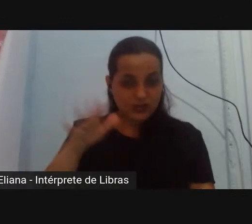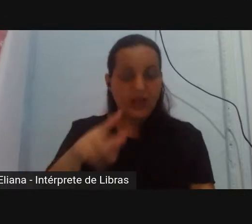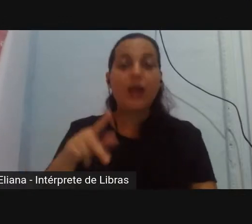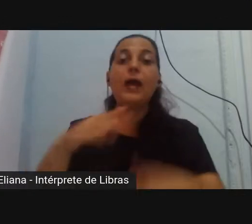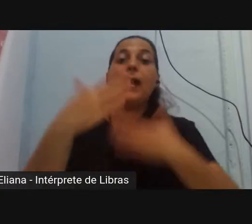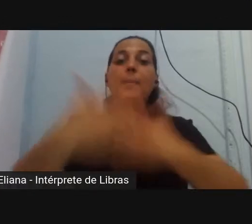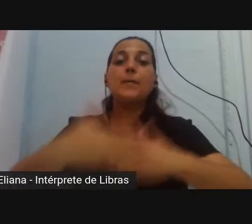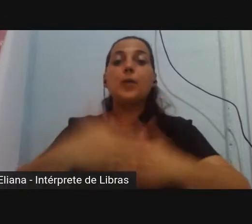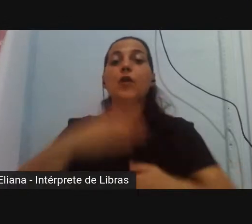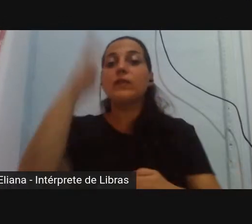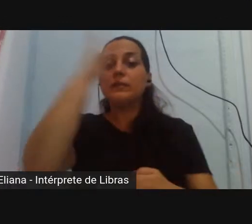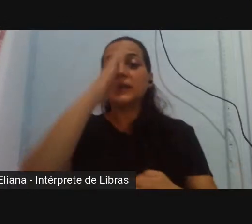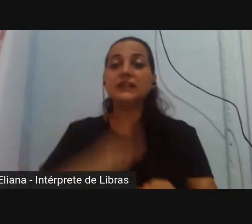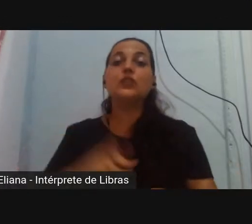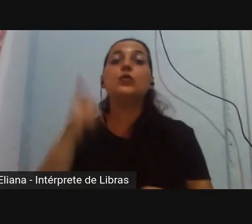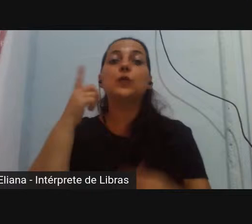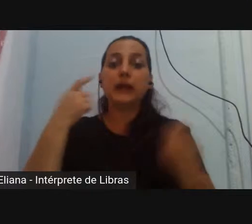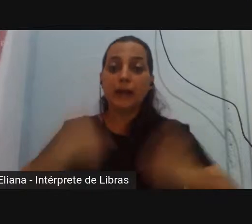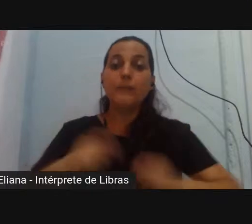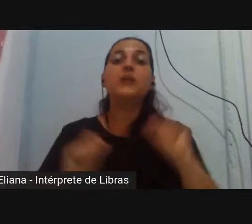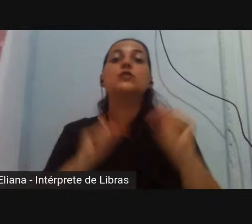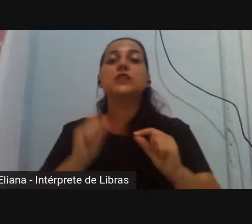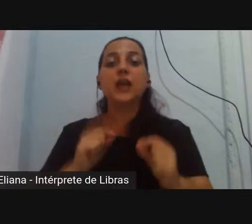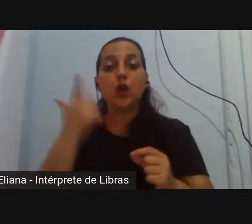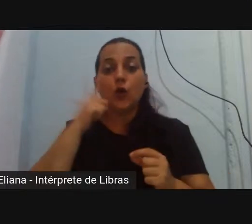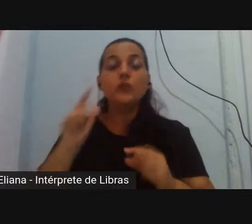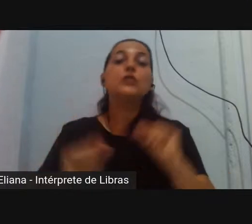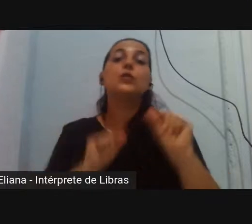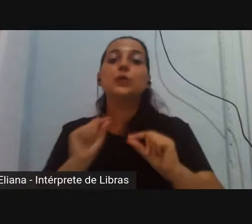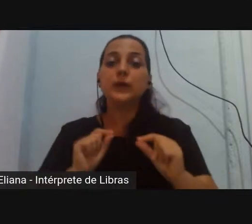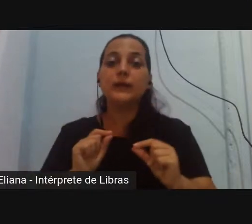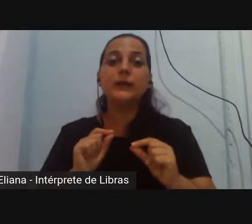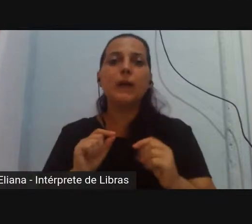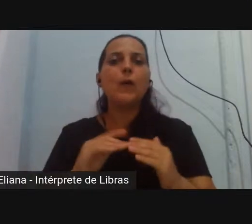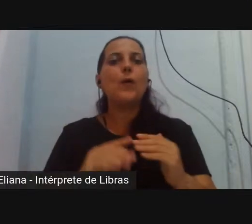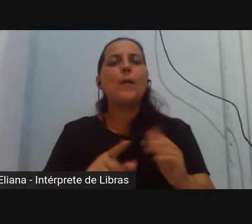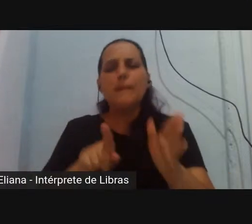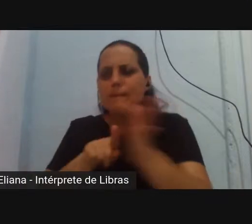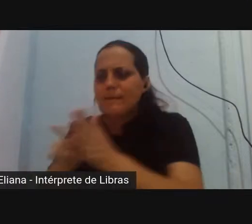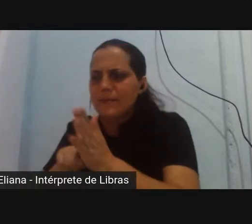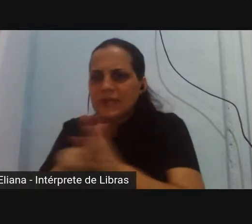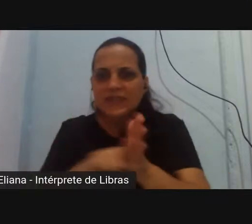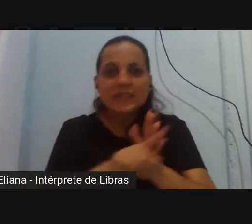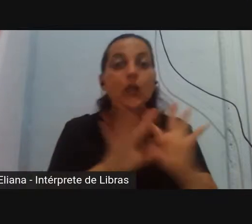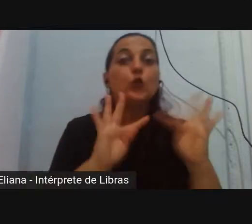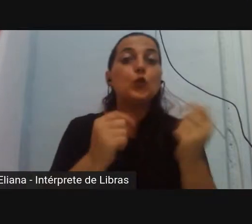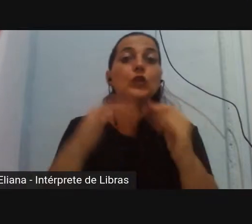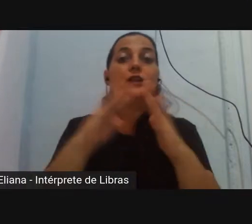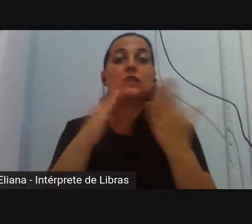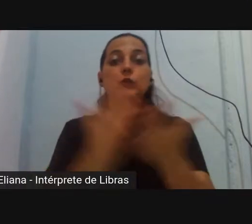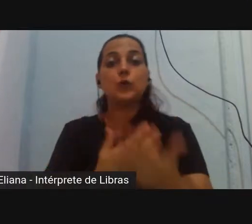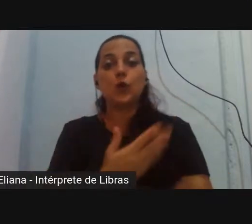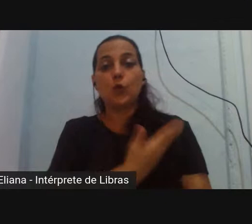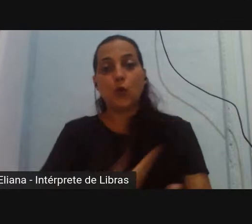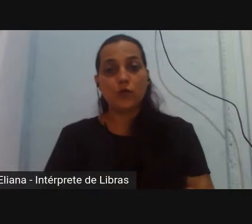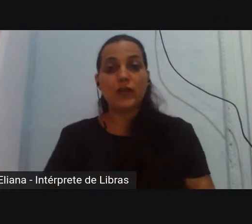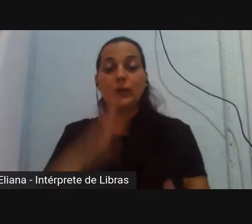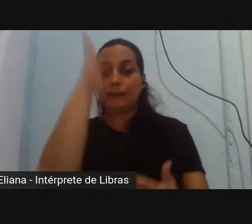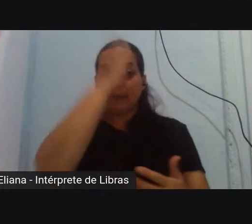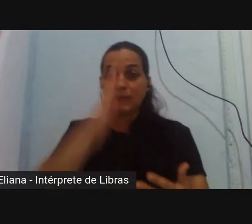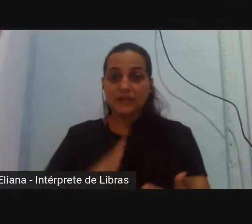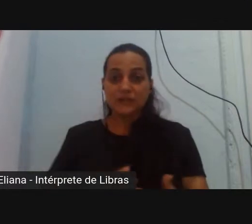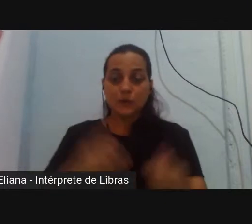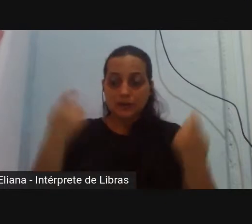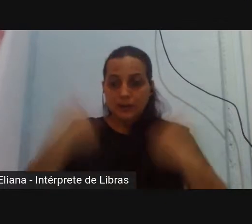permitiu visualizar o desempenho de todas as escolas públicas do Brasil, permitindo,